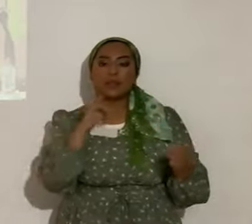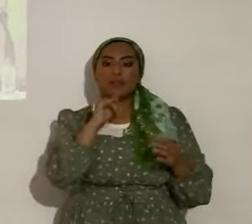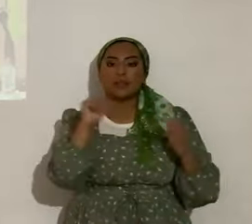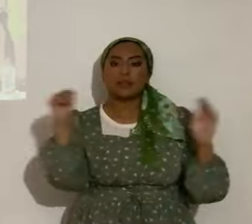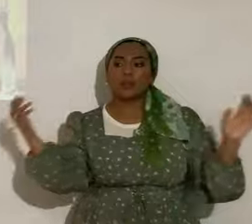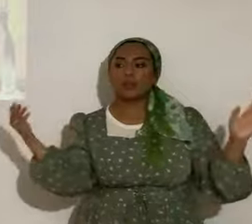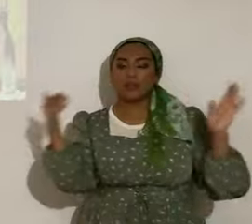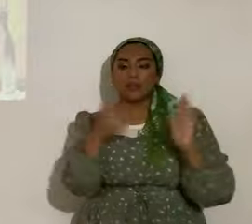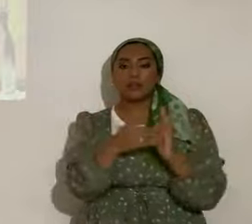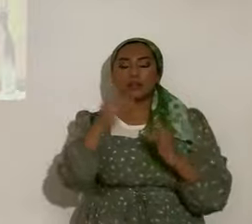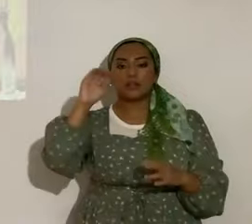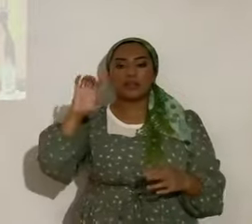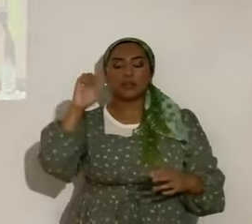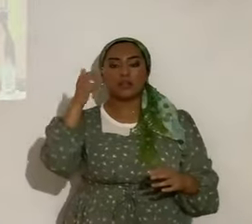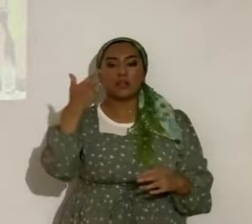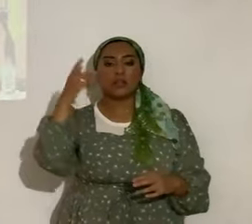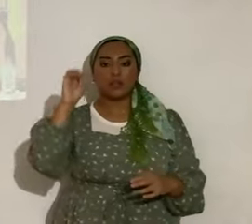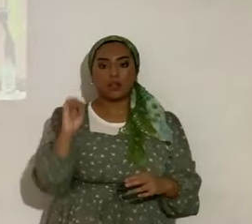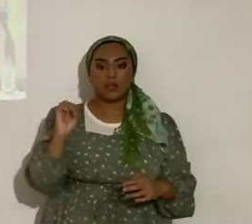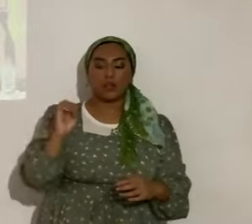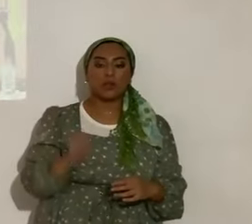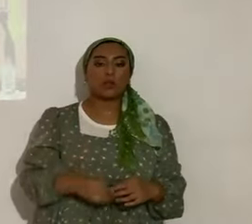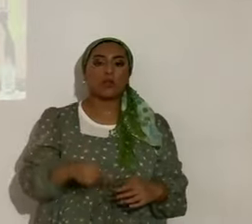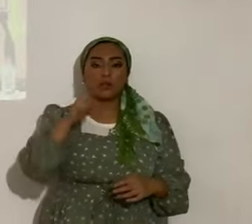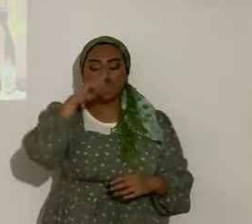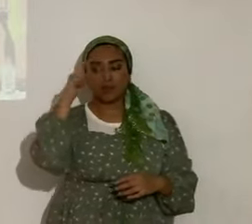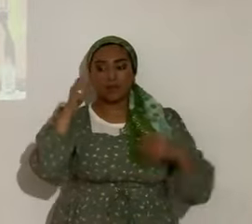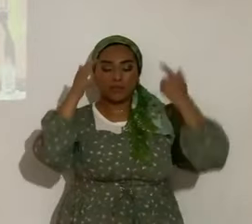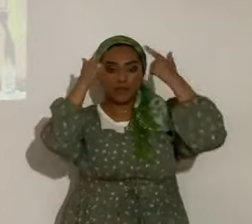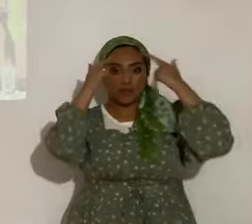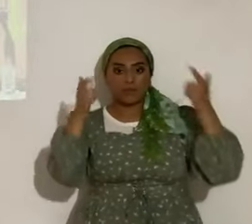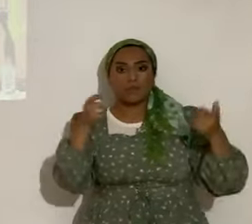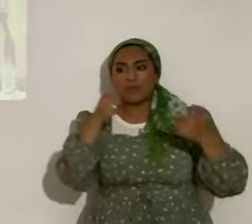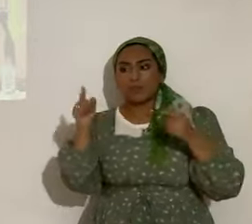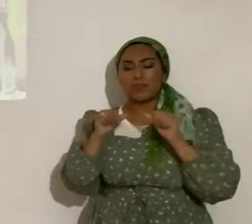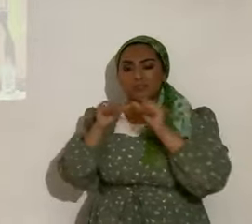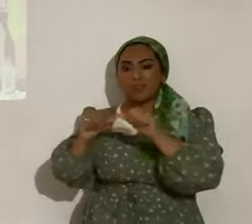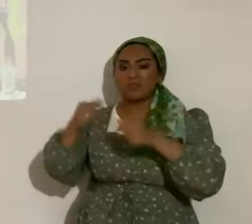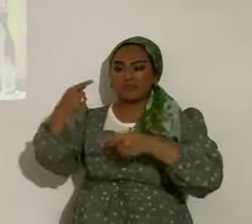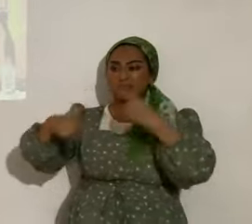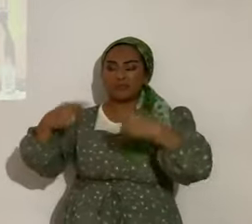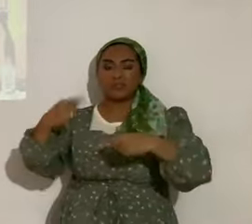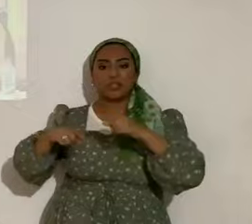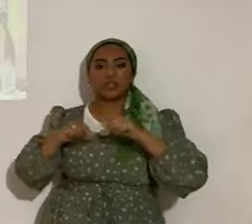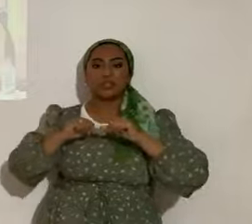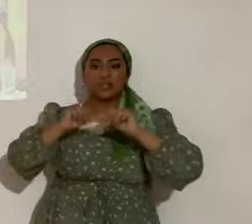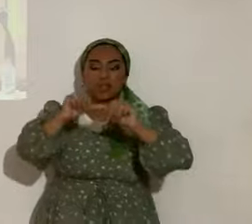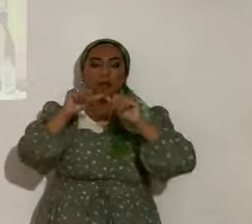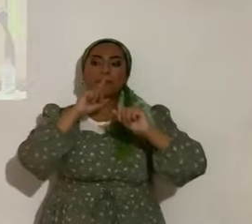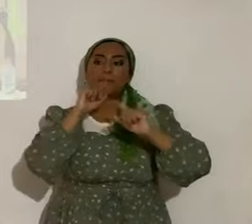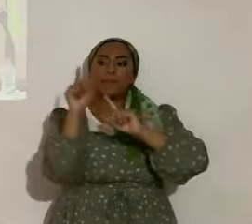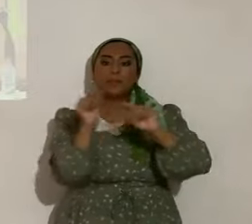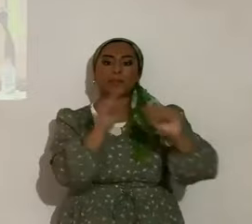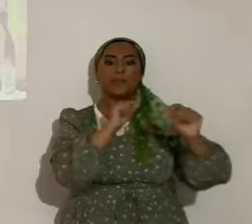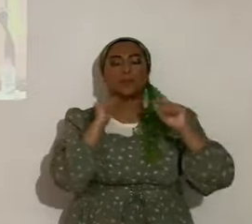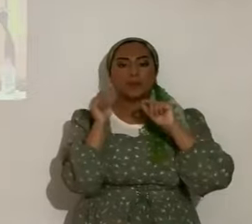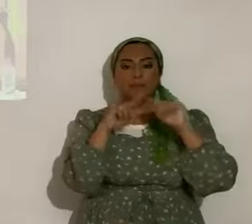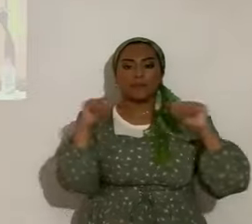ego, contra el ego. Porque un orgulloso siempre va a ser pleitero, siempre va a ser difamador y